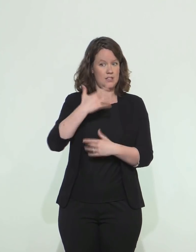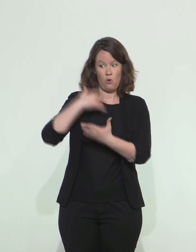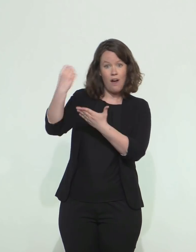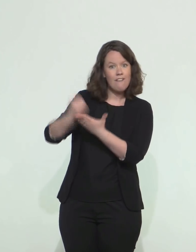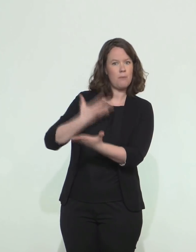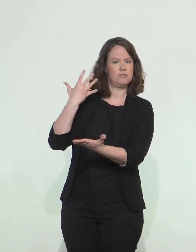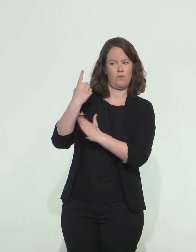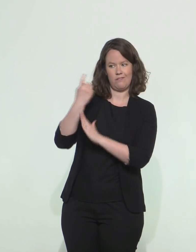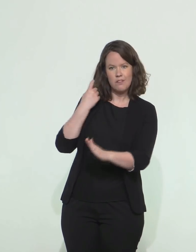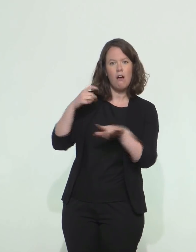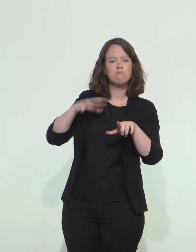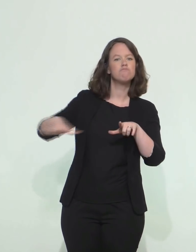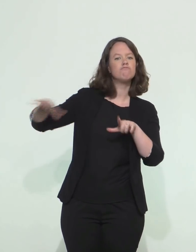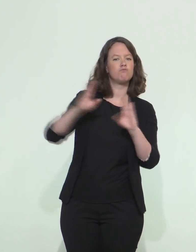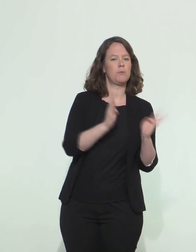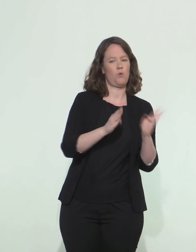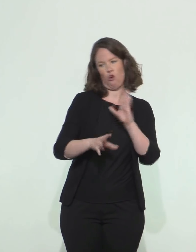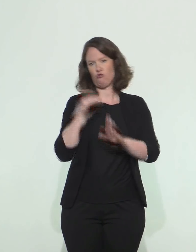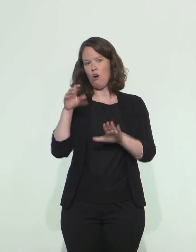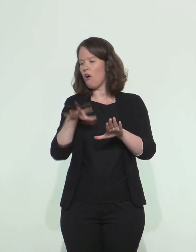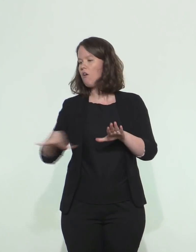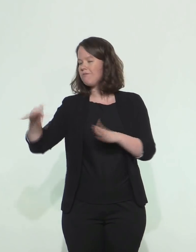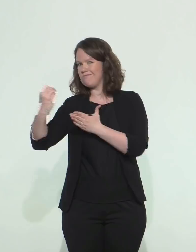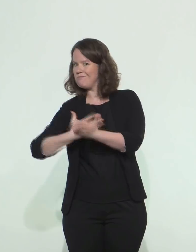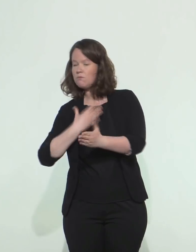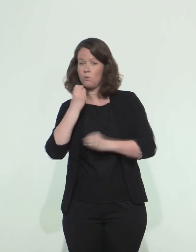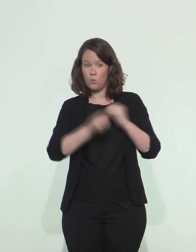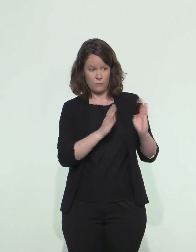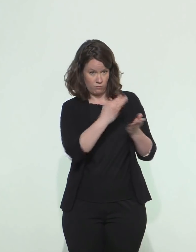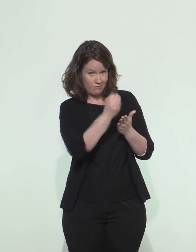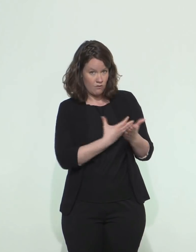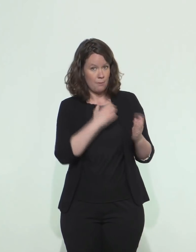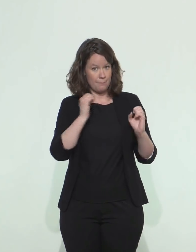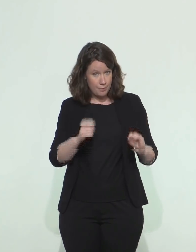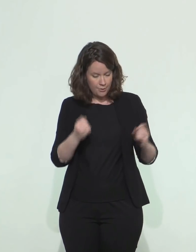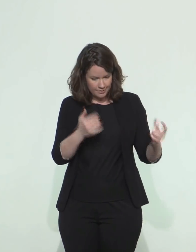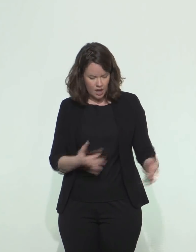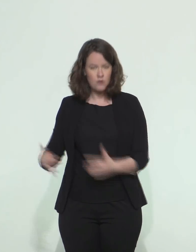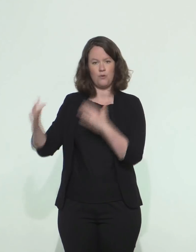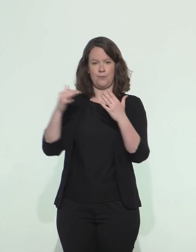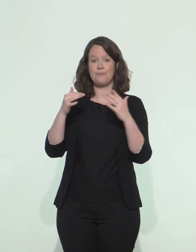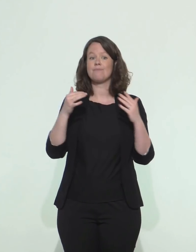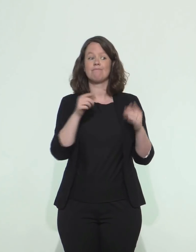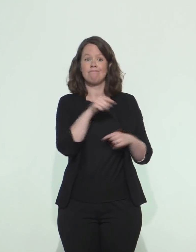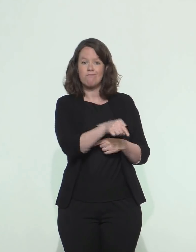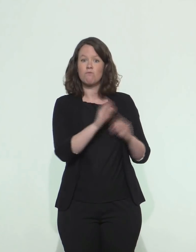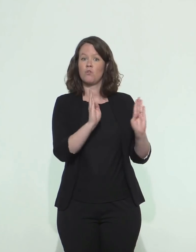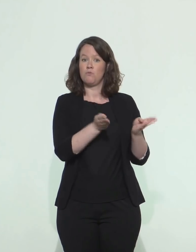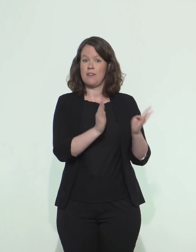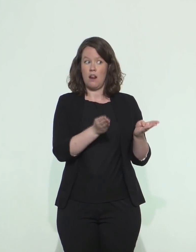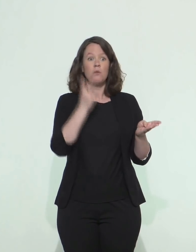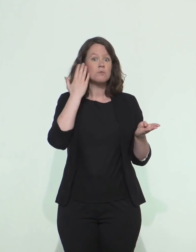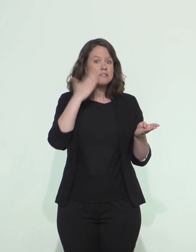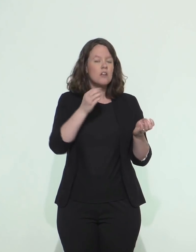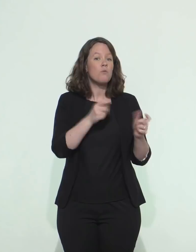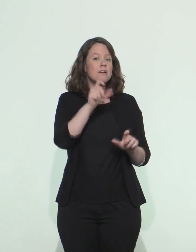précoce ou qui nous rassure au contraire sur les suspicions d'infection à coronavirus. Le taux d'occupation en réanimation est plus préoccupant puisque vous le savez